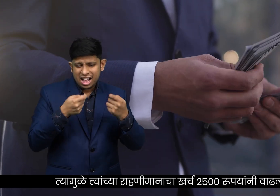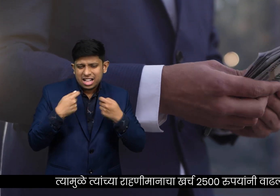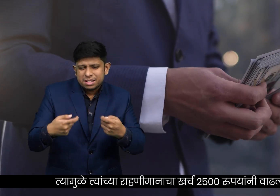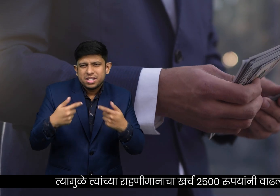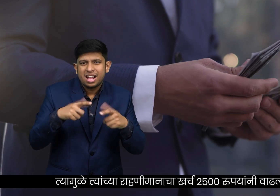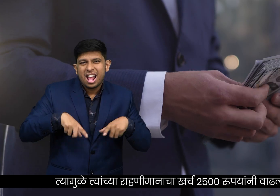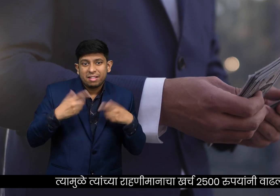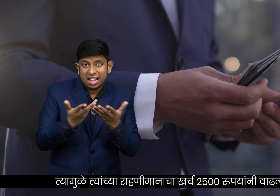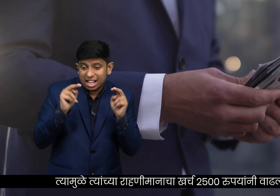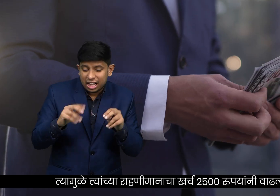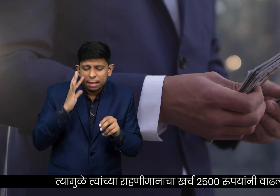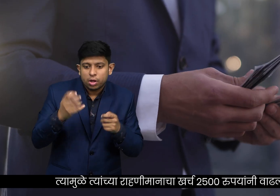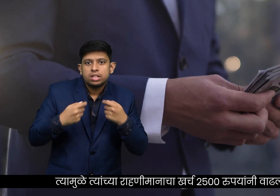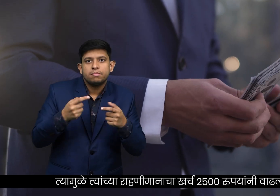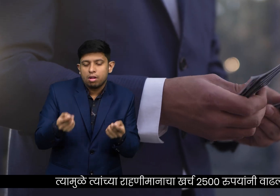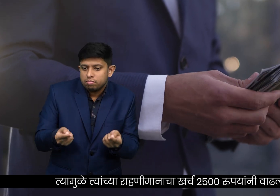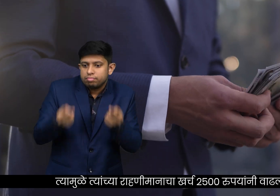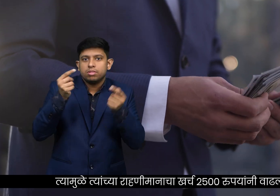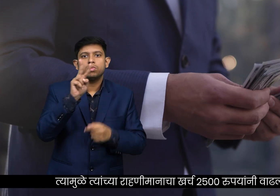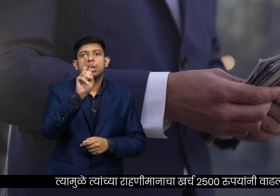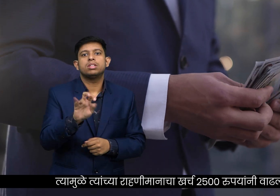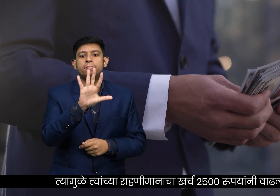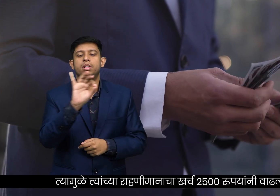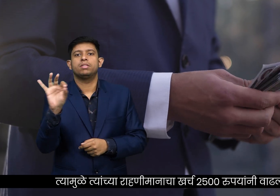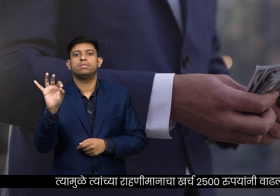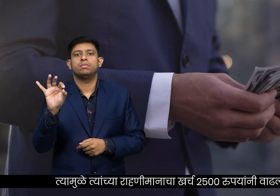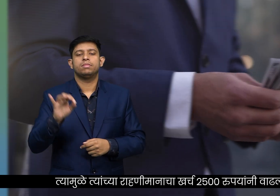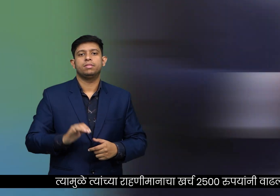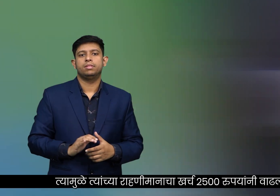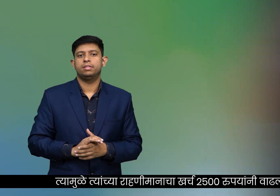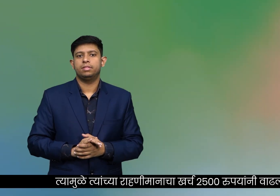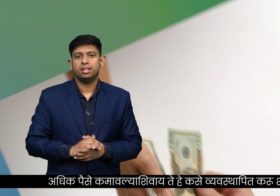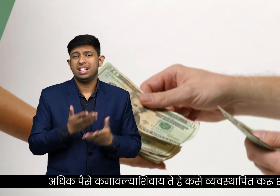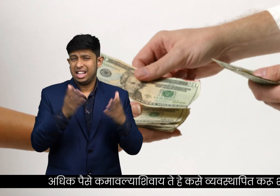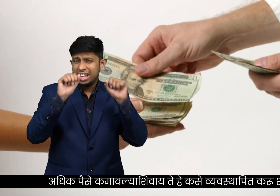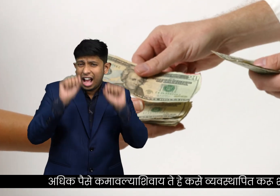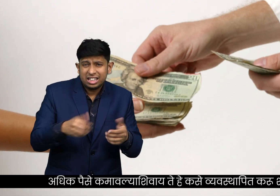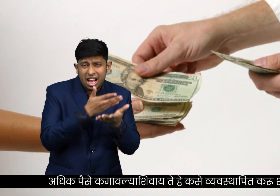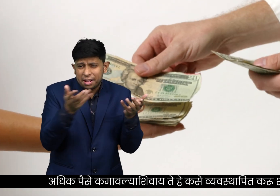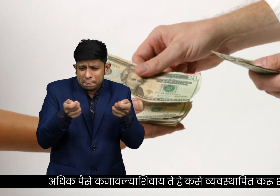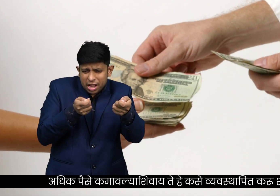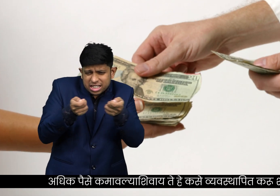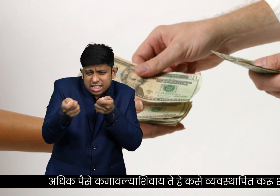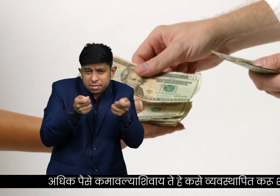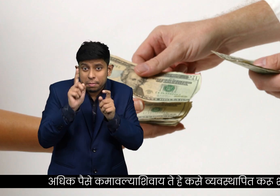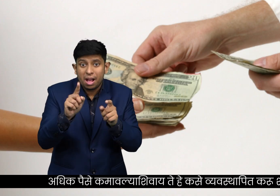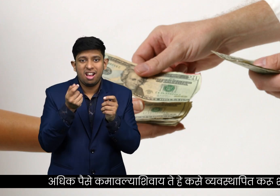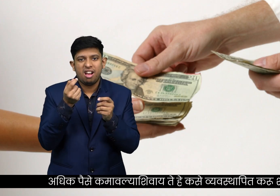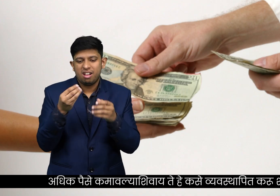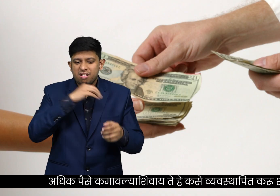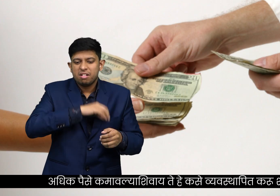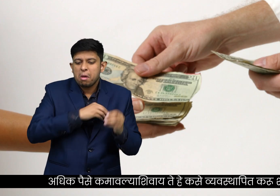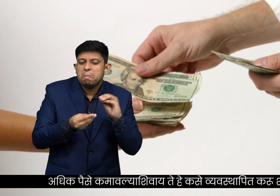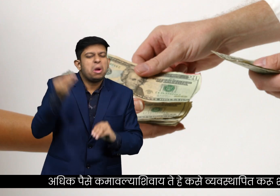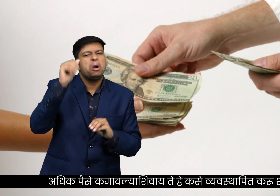त्याच्या राहणीमानाचा खर्च 250 रुपयाने वाढला आहे. अधिक पैसे कमावल्याशिवाय ते